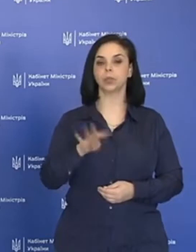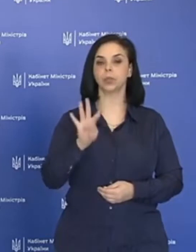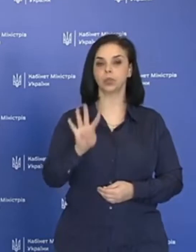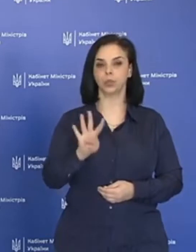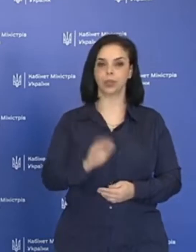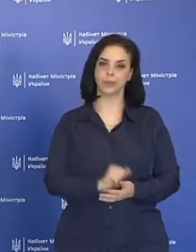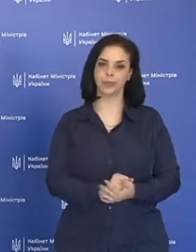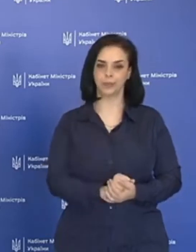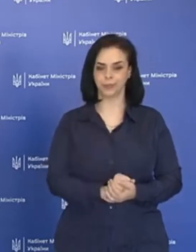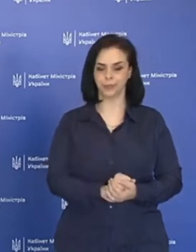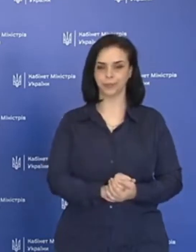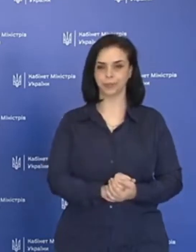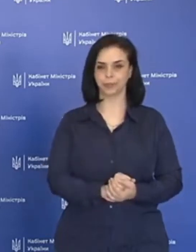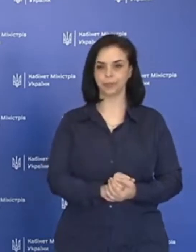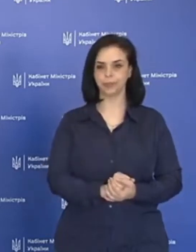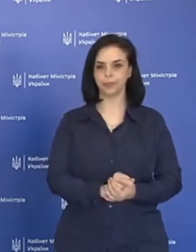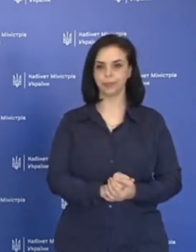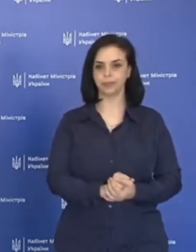44.